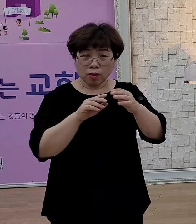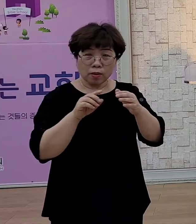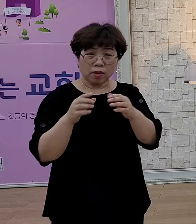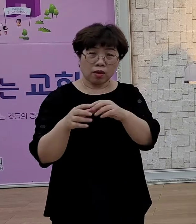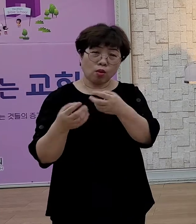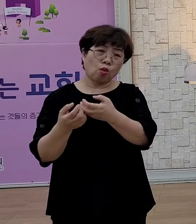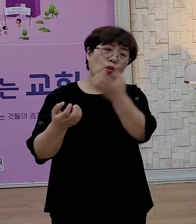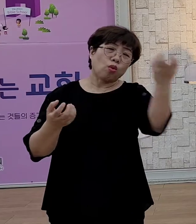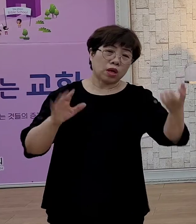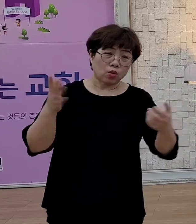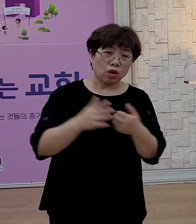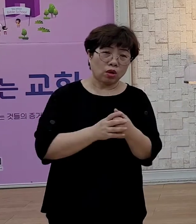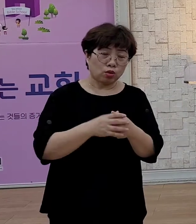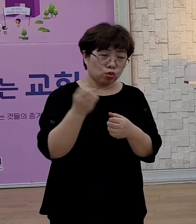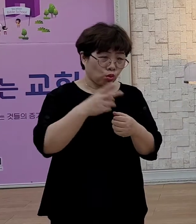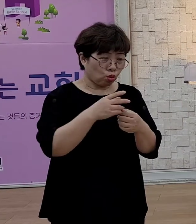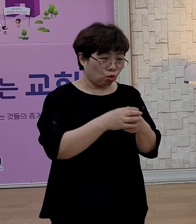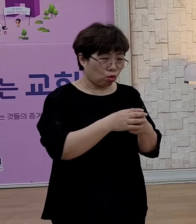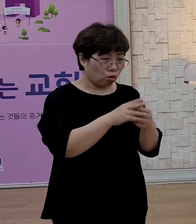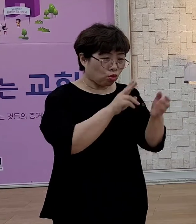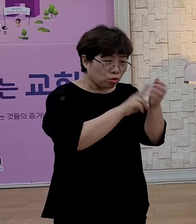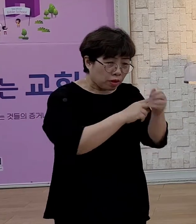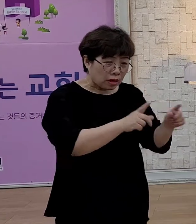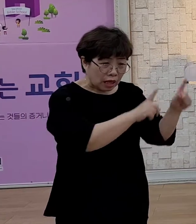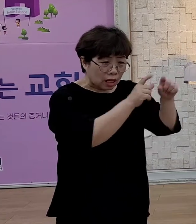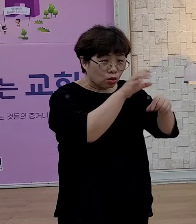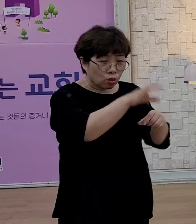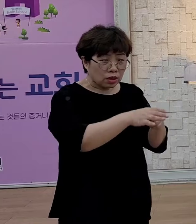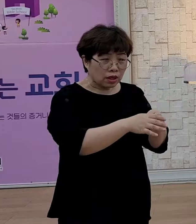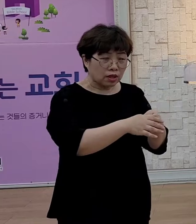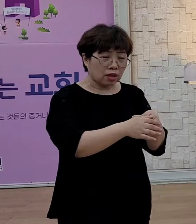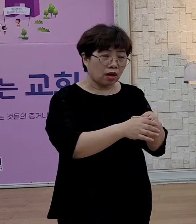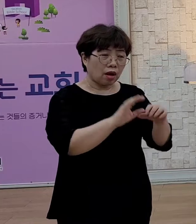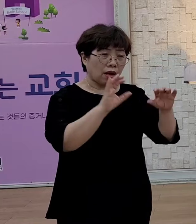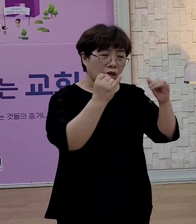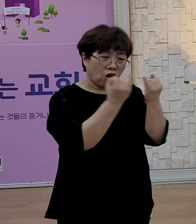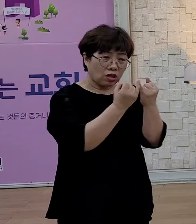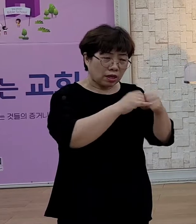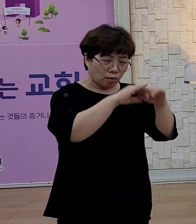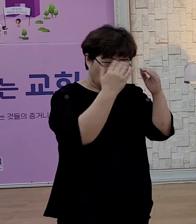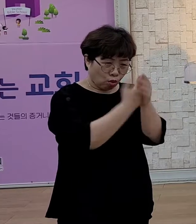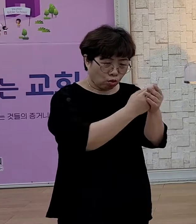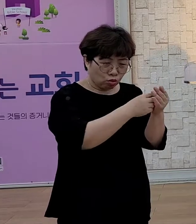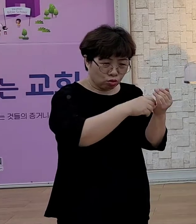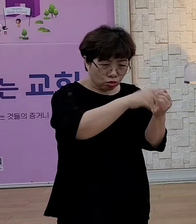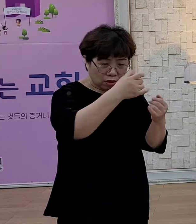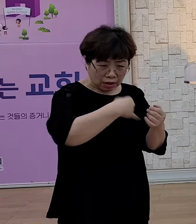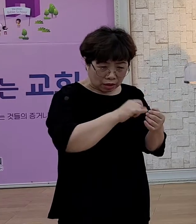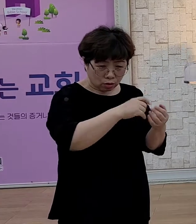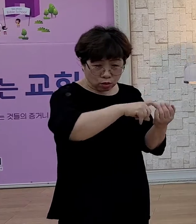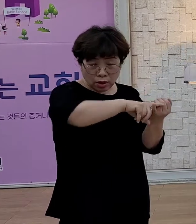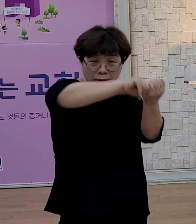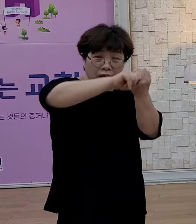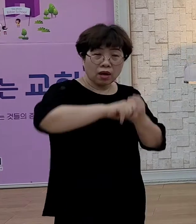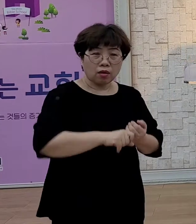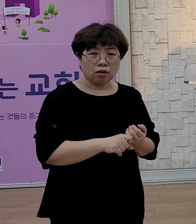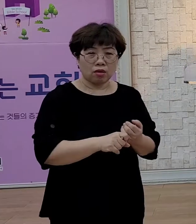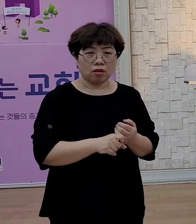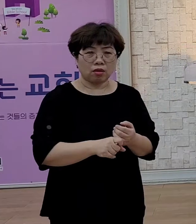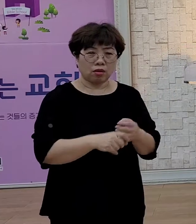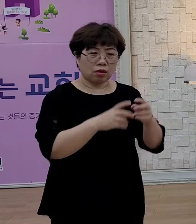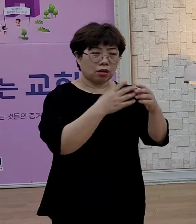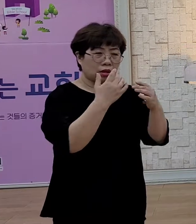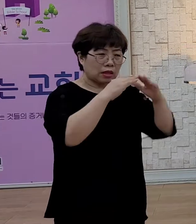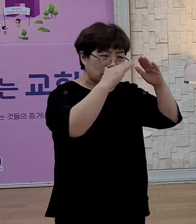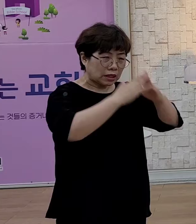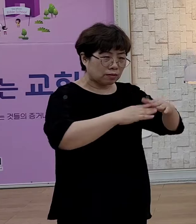자기 마누라와 애들이고 자식이고 다 빼앗겨. 살던 집은 다 불타없어. 뭐 이런 비참한 일이